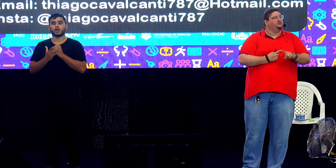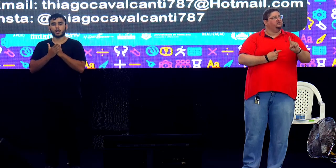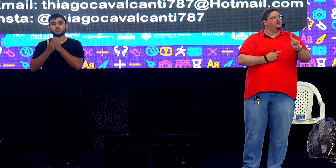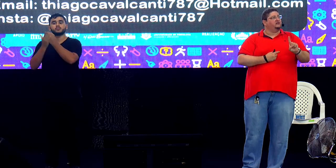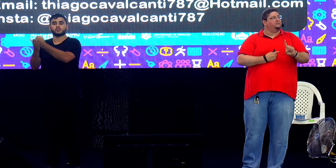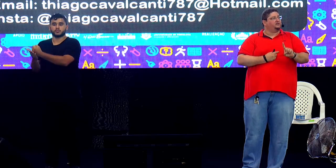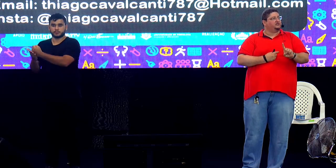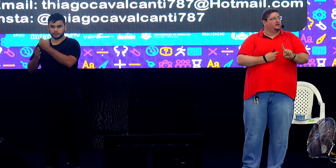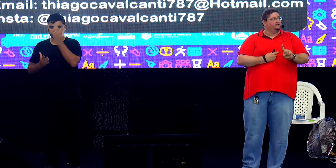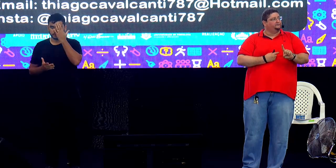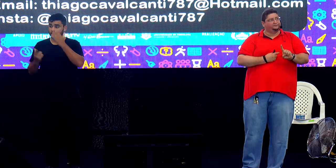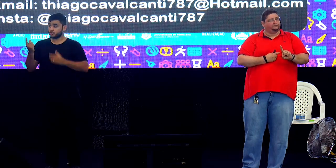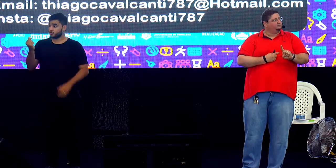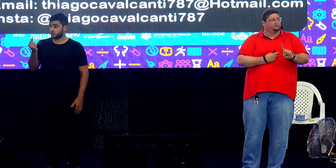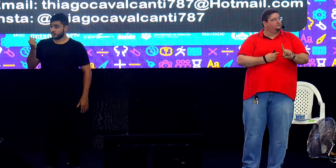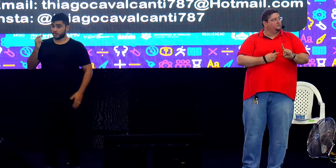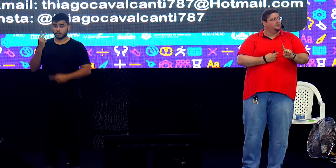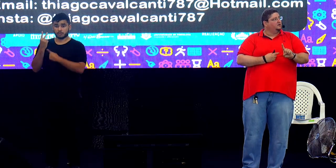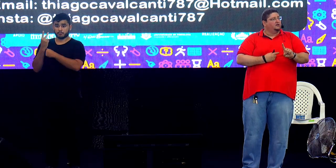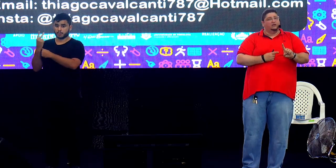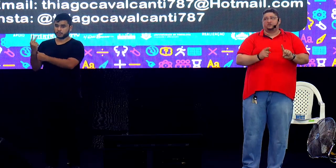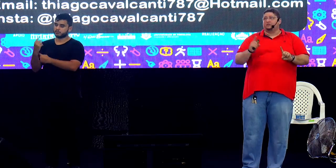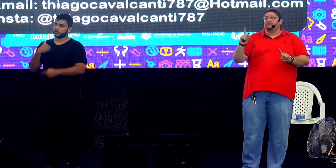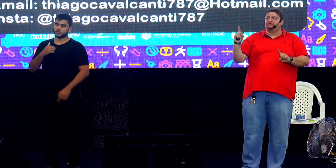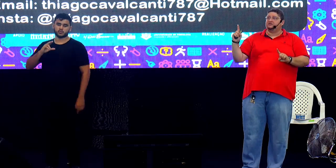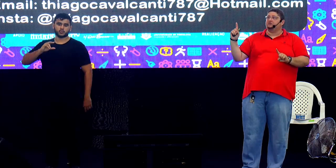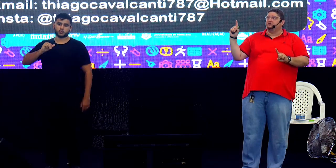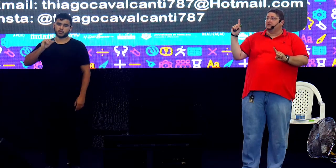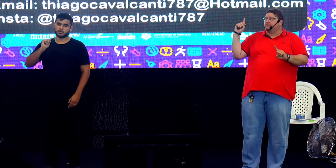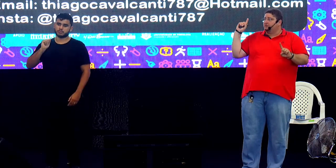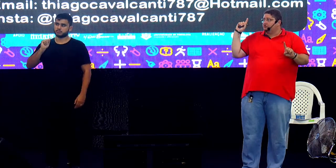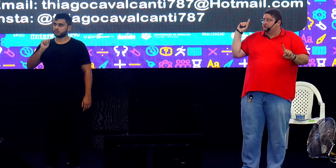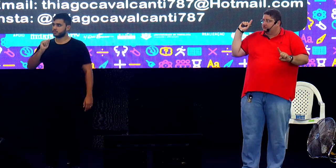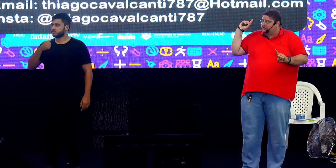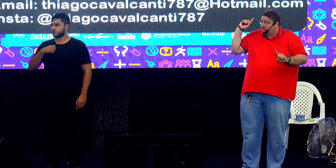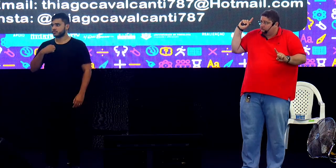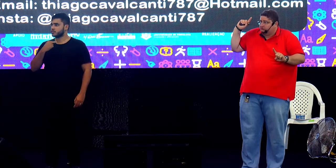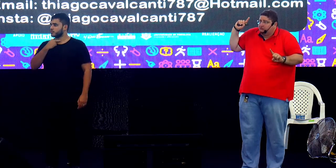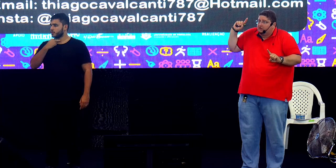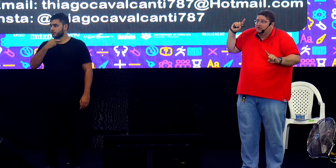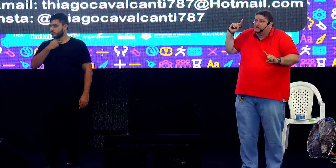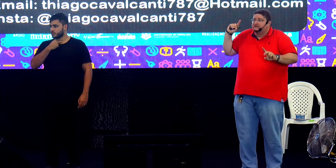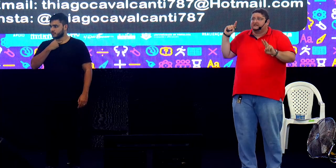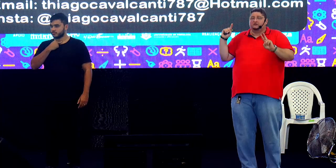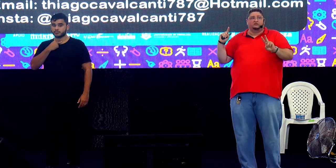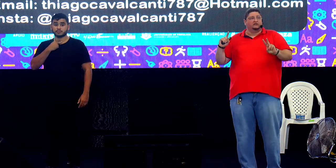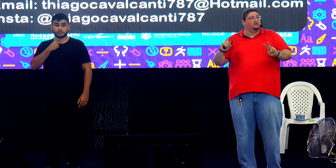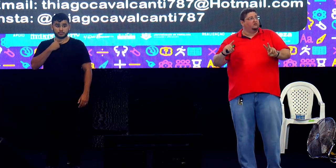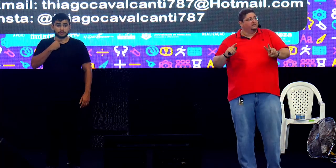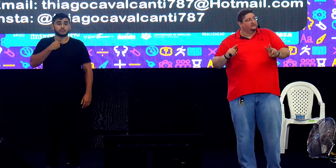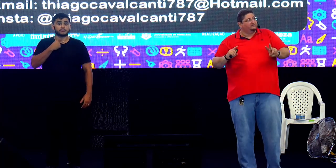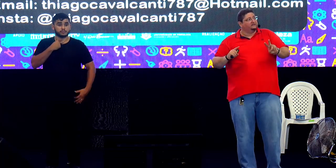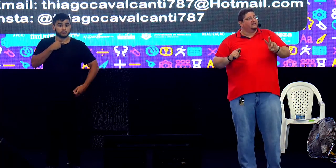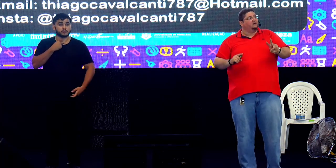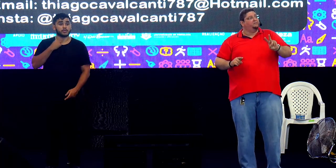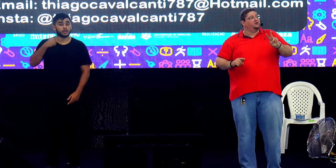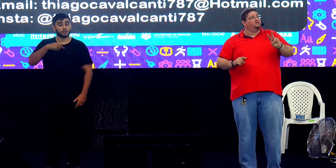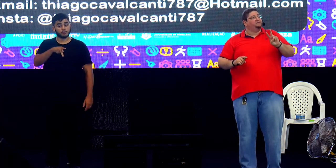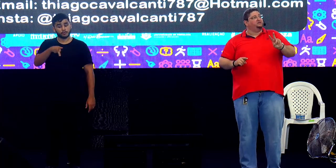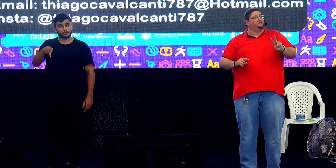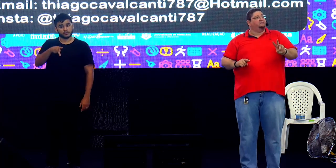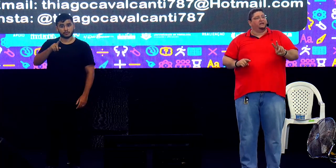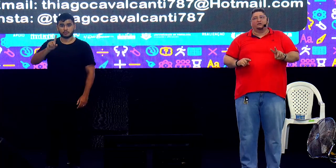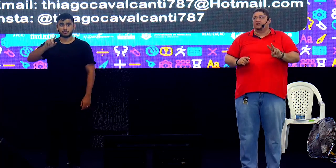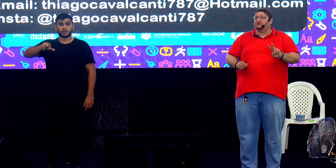aí? Dinheiro emprestado. Eu sou professor, não promotor, tá? Segunda coisa, você não